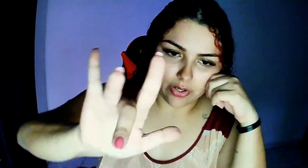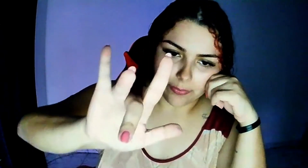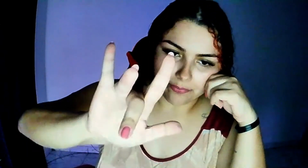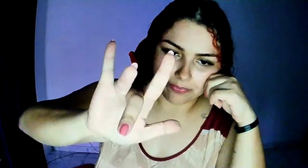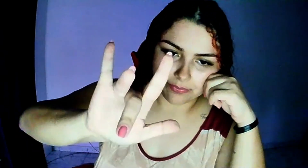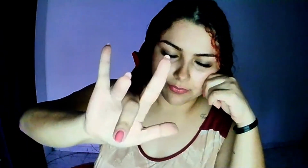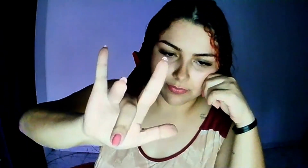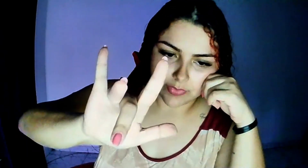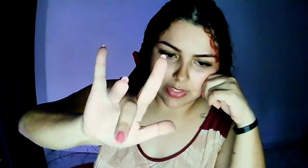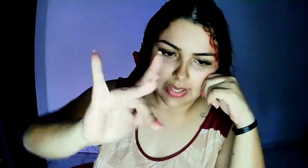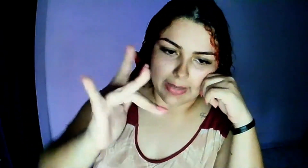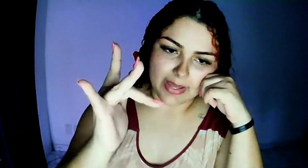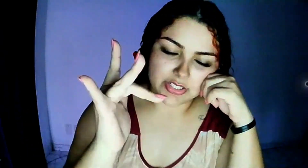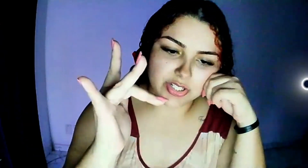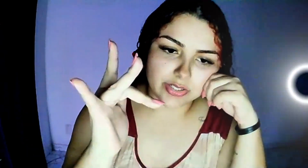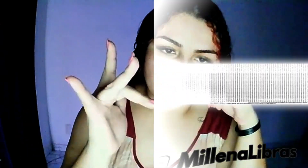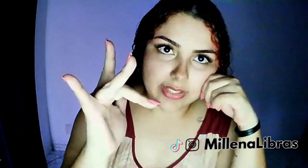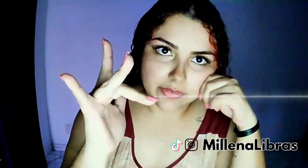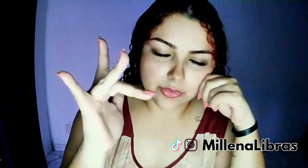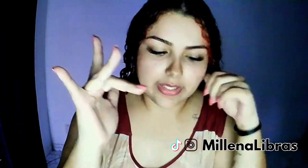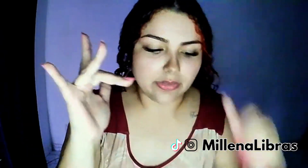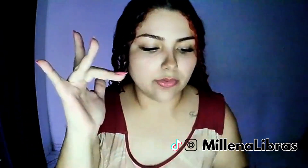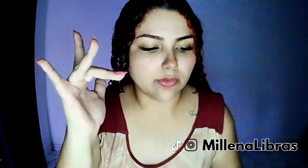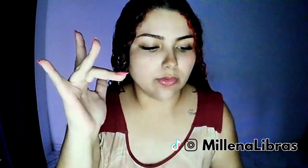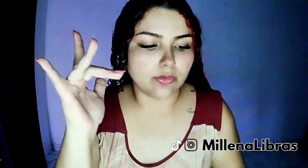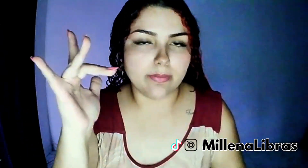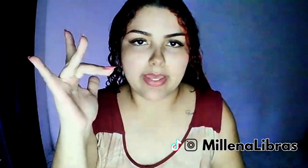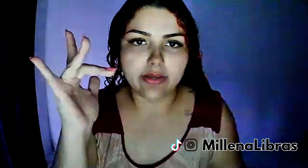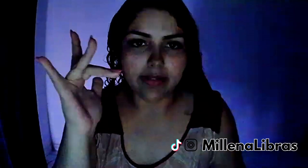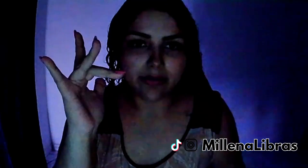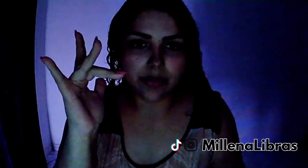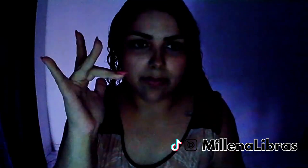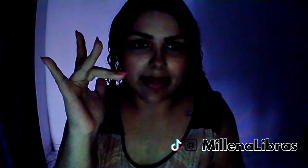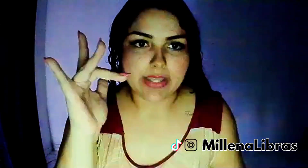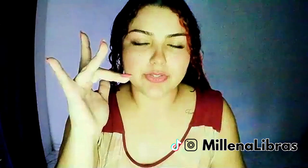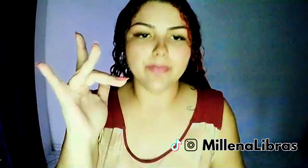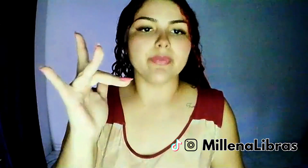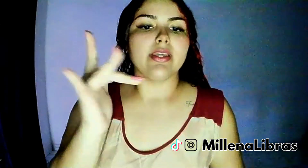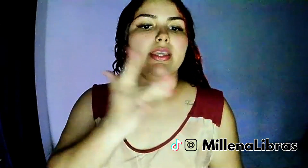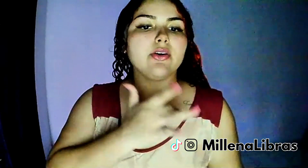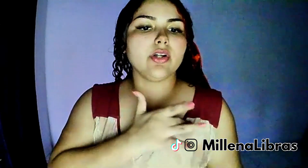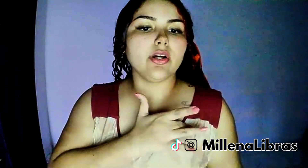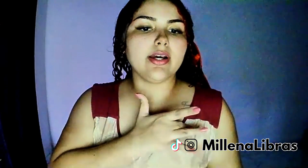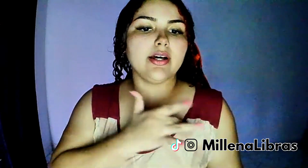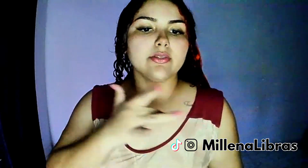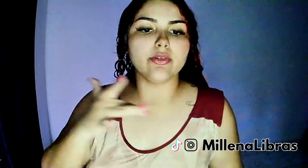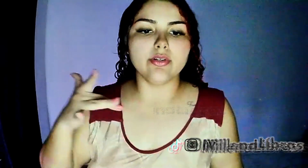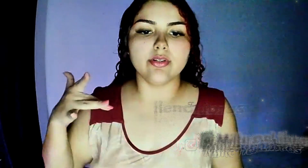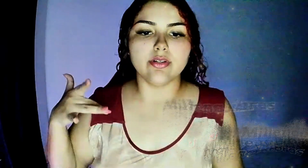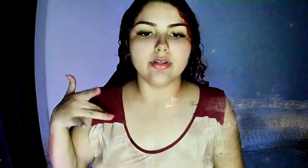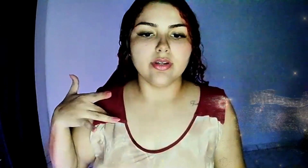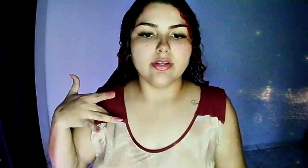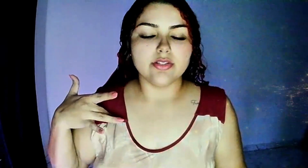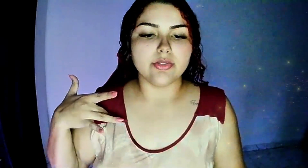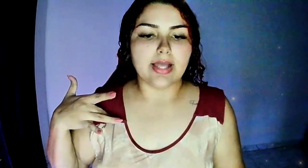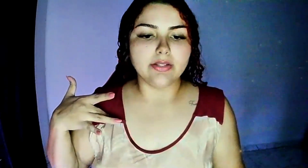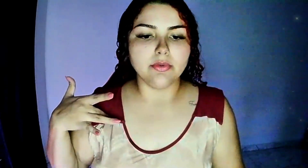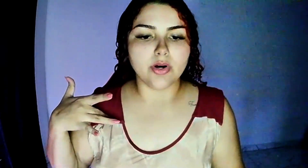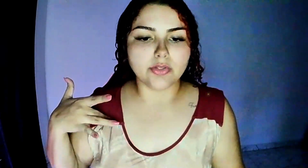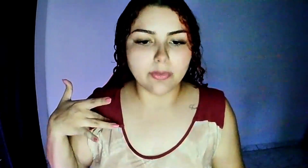ó. Abaixando o dedo do meio, né? O dedo médio. E colocando de um lado do outro do